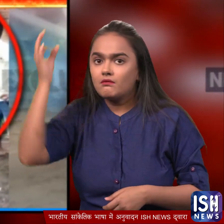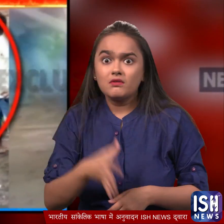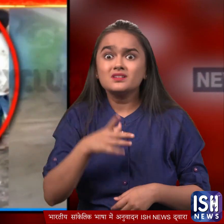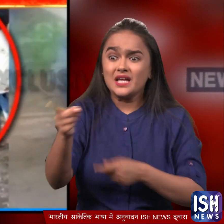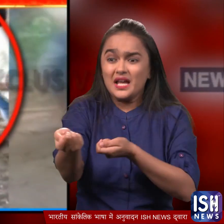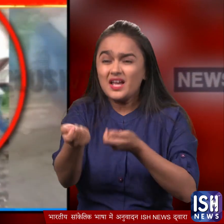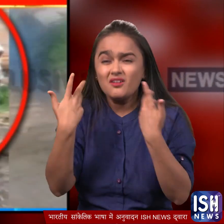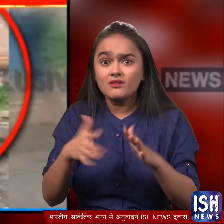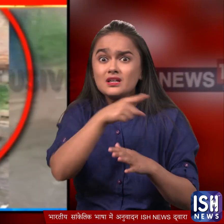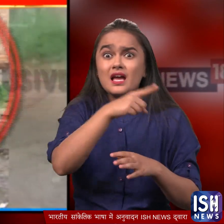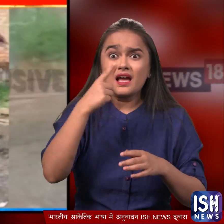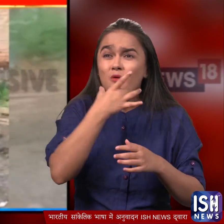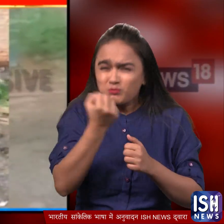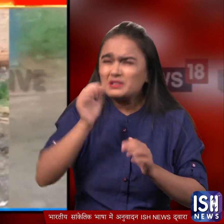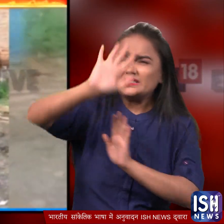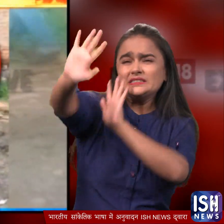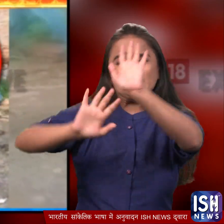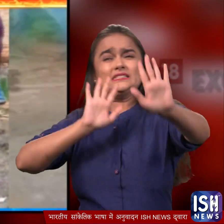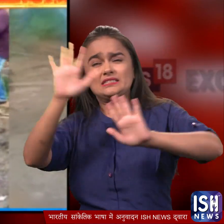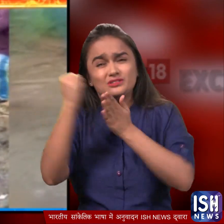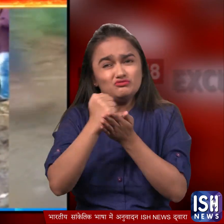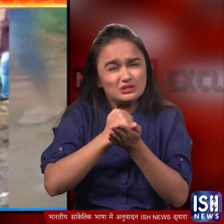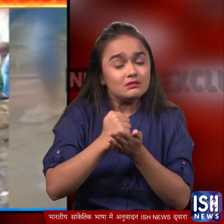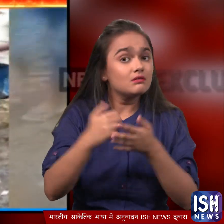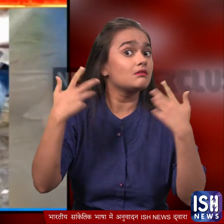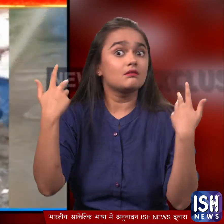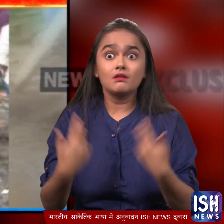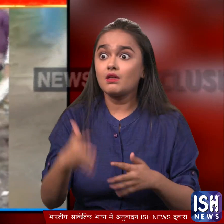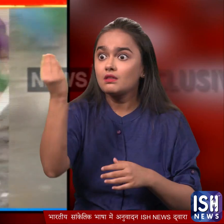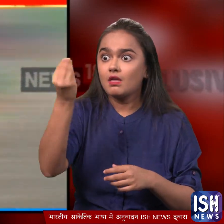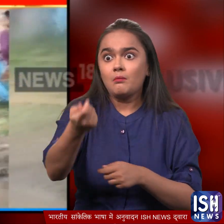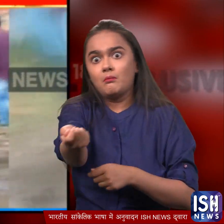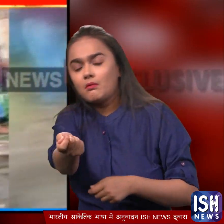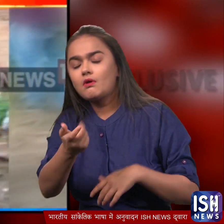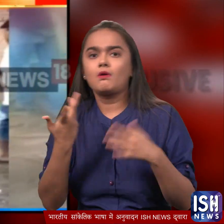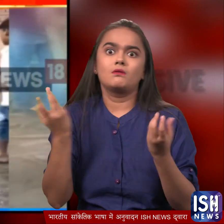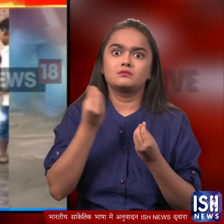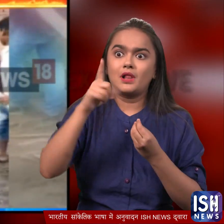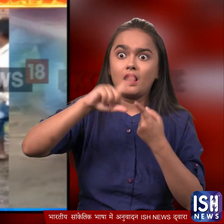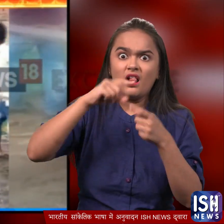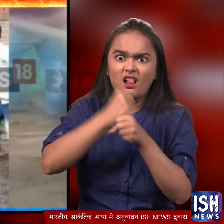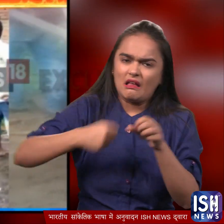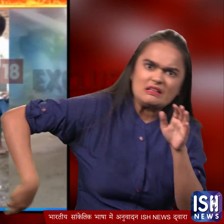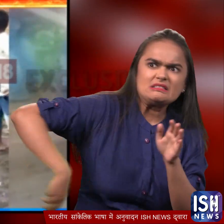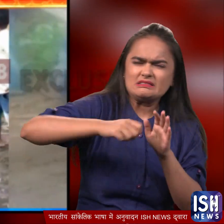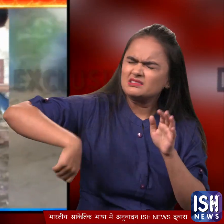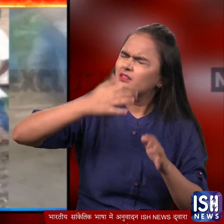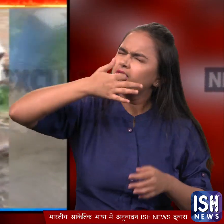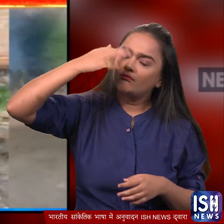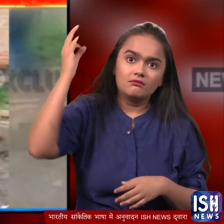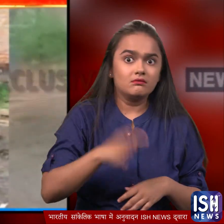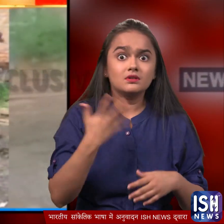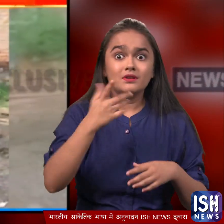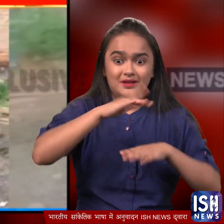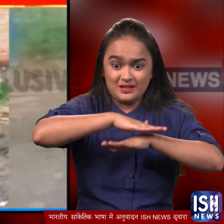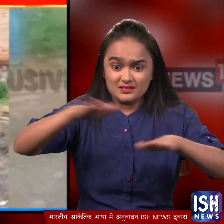से जमकर पिटाई की। इतने के बाद भी वो बुजुर्ग खुद को लगातार बचाने की कोशिश करते दिखे, लेकिन कोई लाठी से उन पर वार करता नजर आया तो किसी